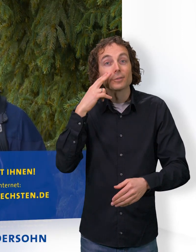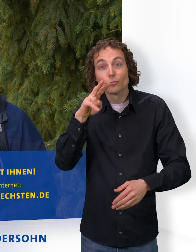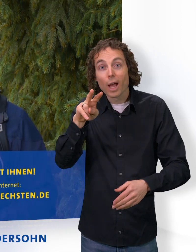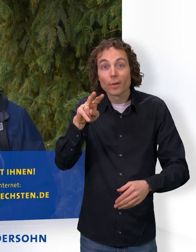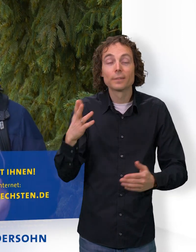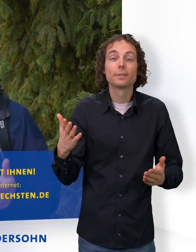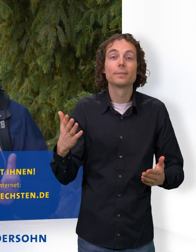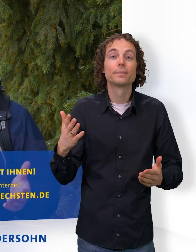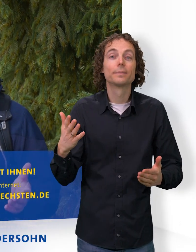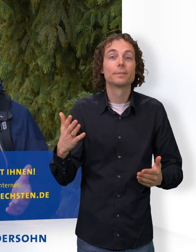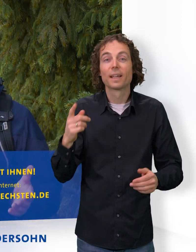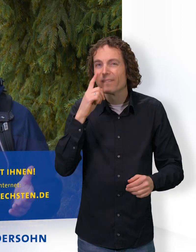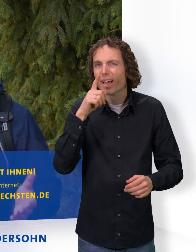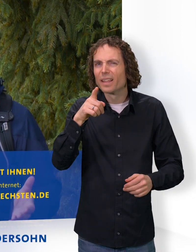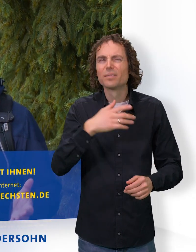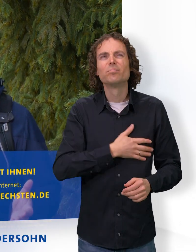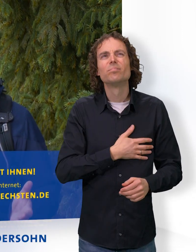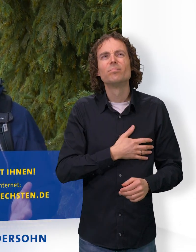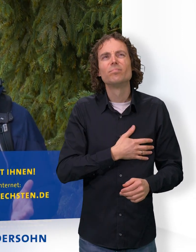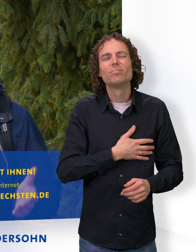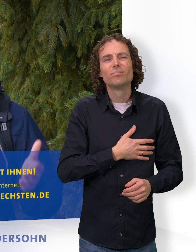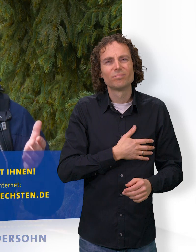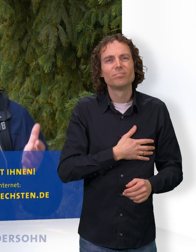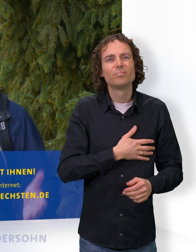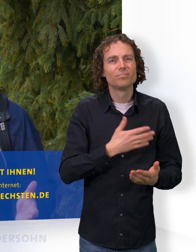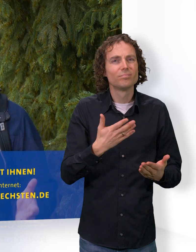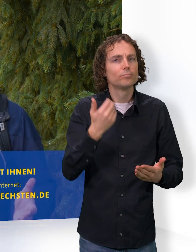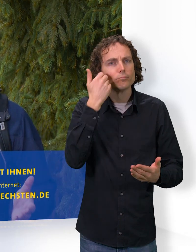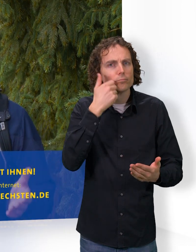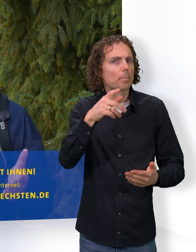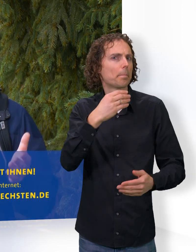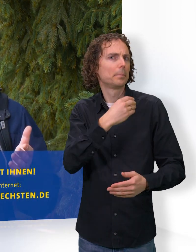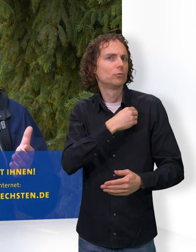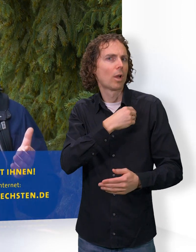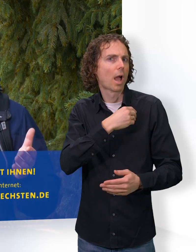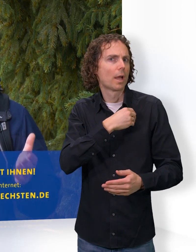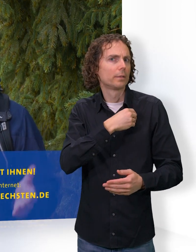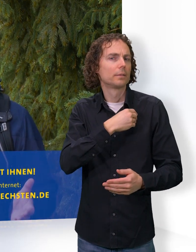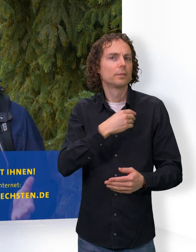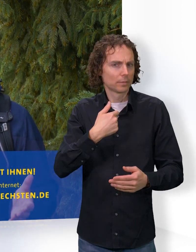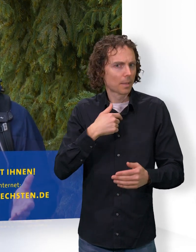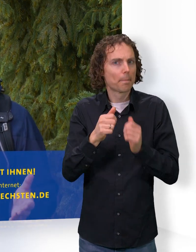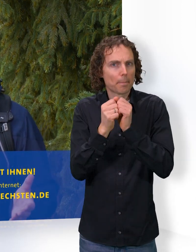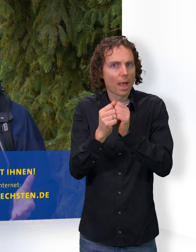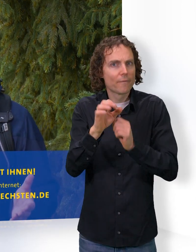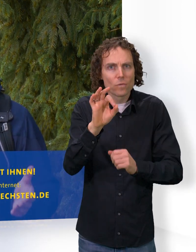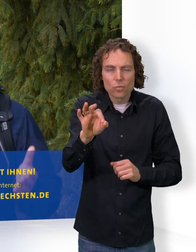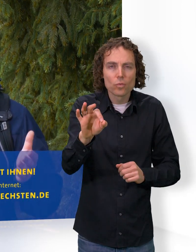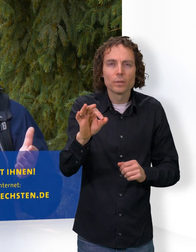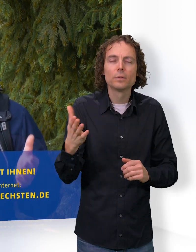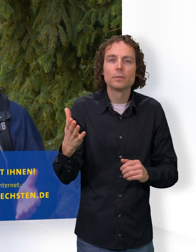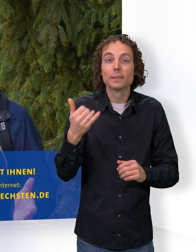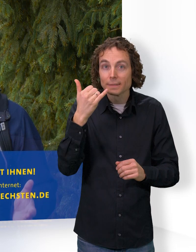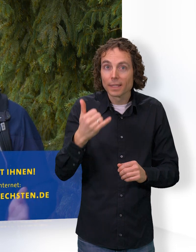Zuschauen. Wenn Sie was auf dem Herzen haben, dann melden Sie sich gerne. Wir beten für Sie.